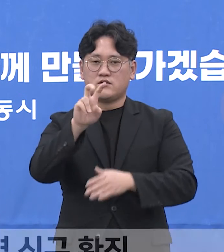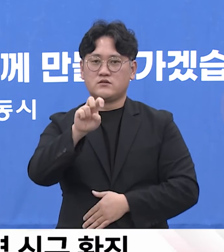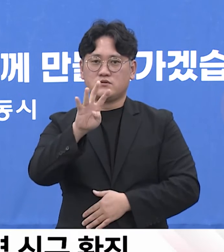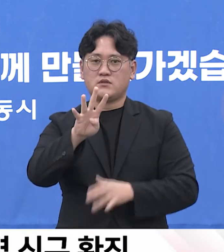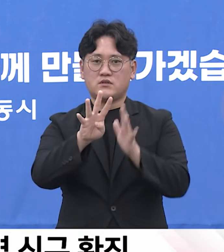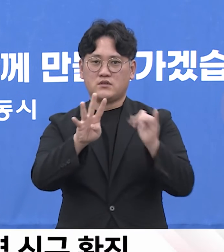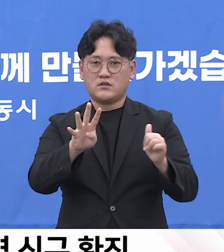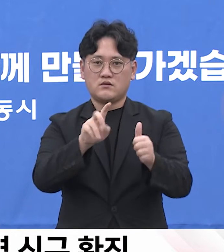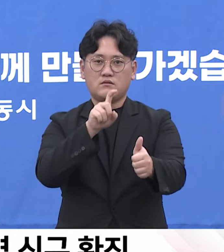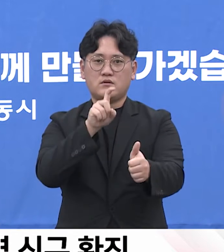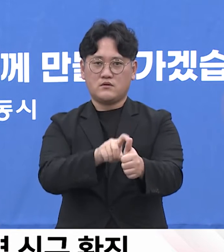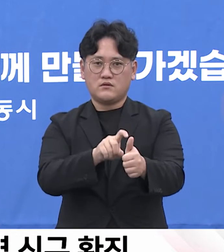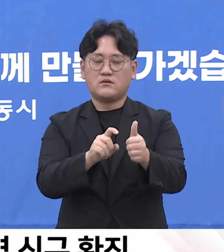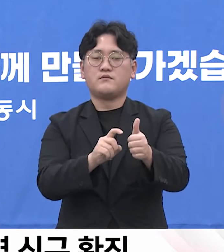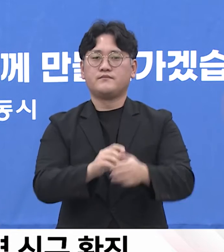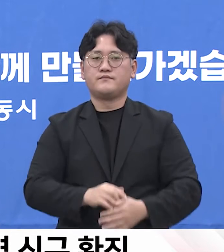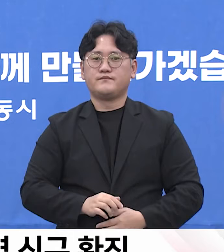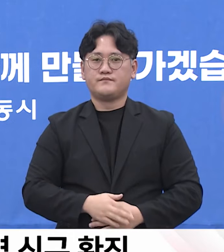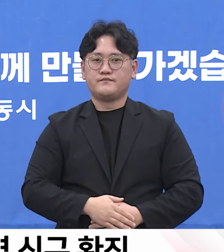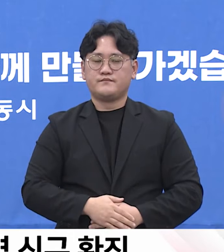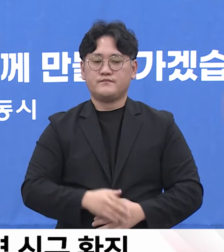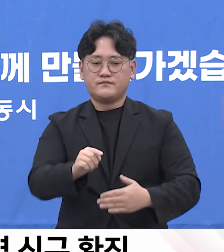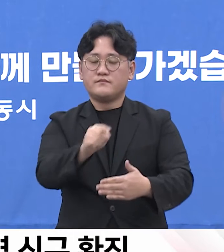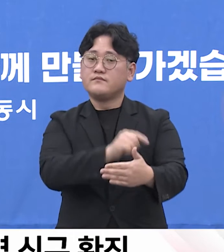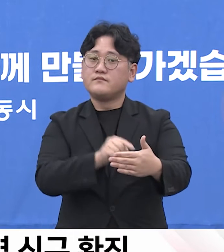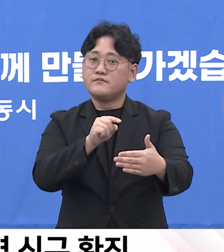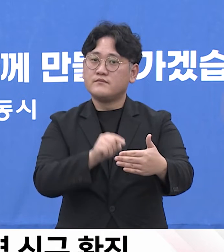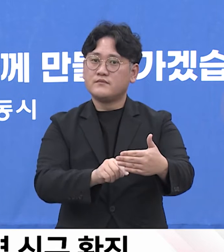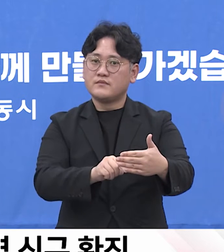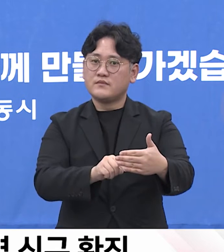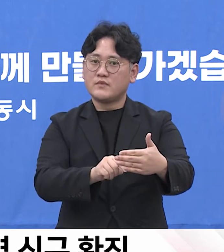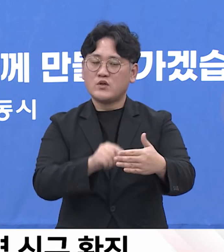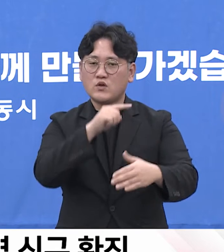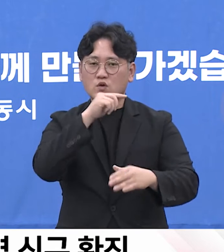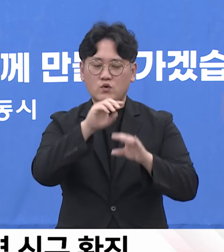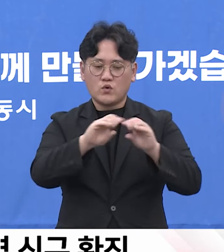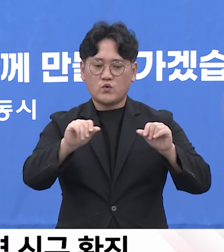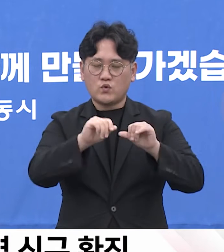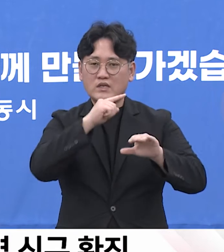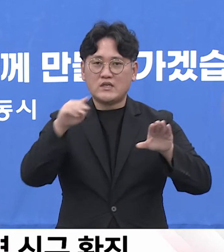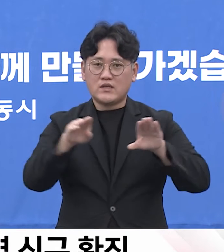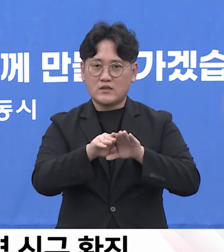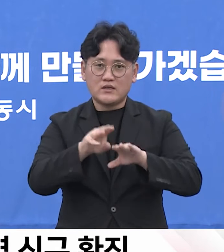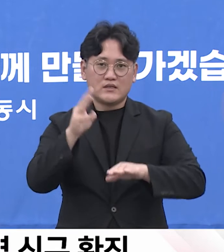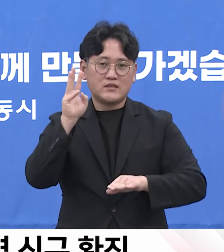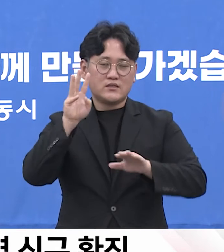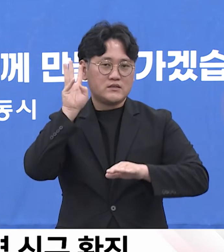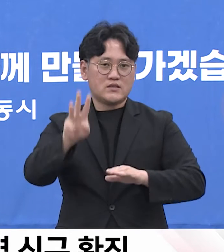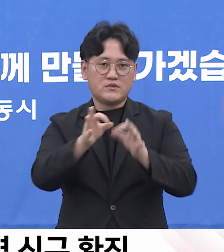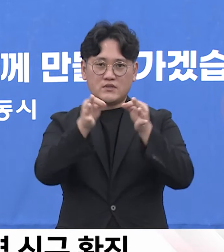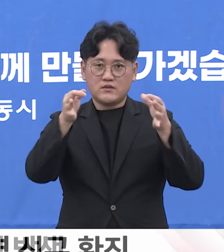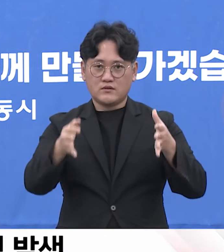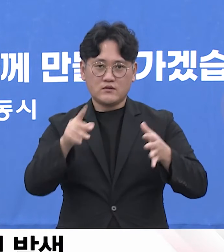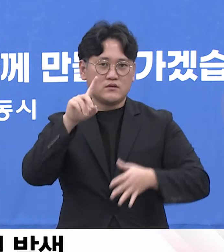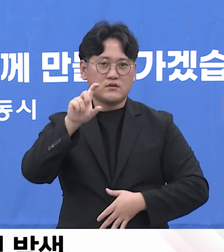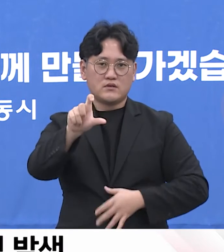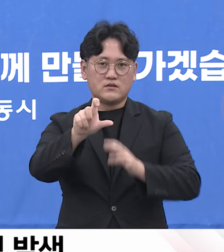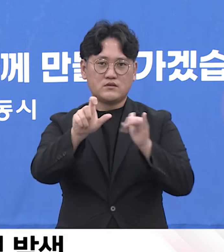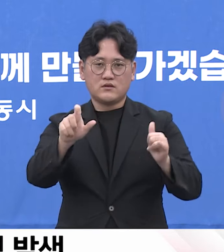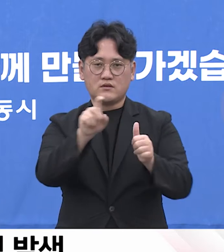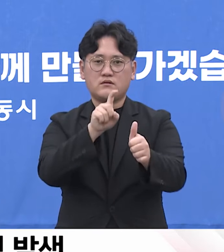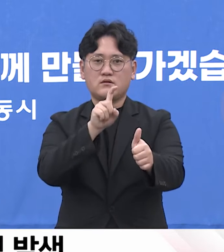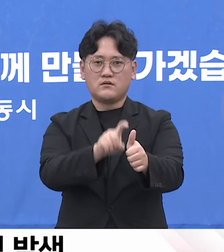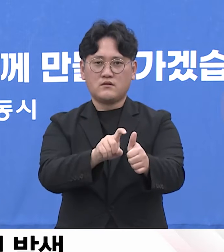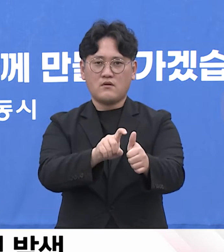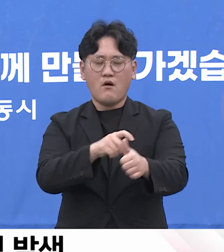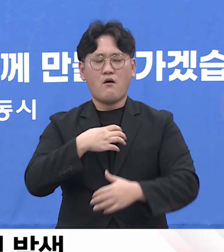확진자가 발생했습니다. 이 중에서 지난 주말과 오늘까지 3일간 15명이 발생해